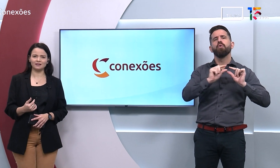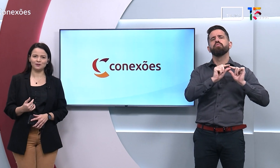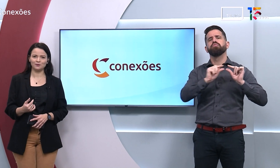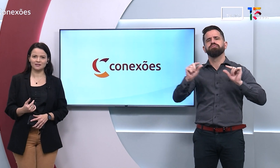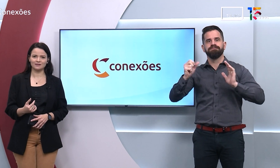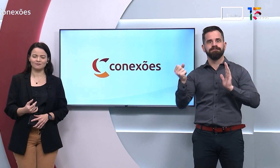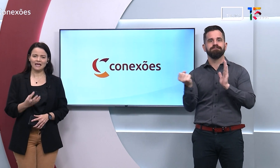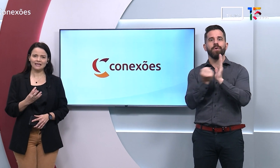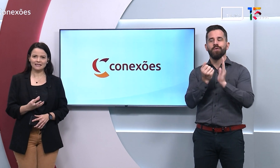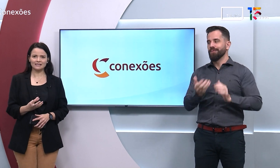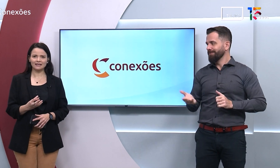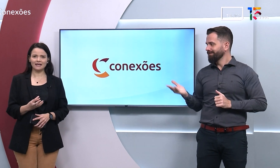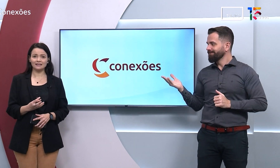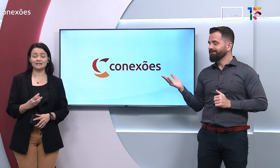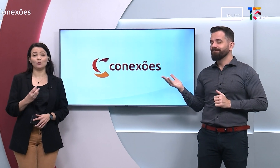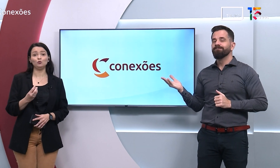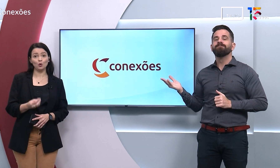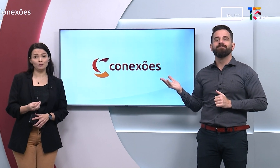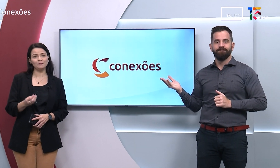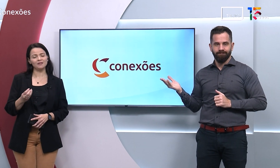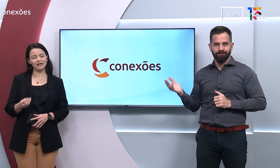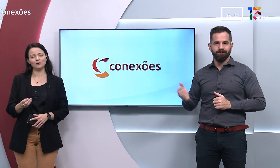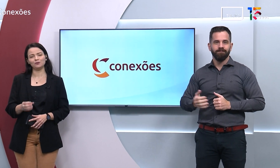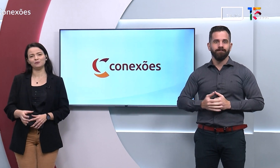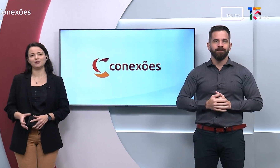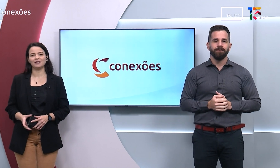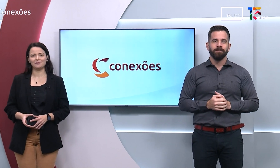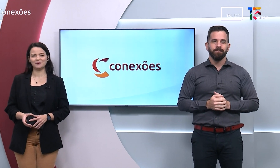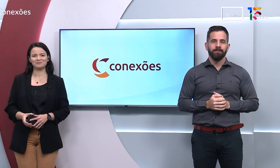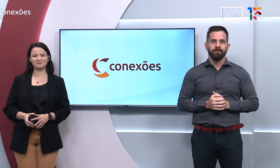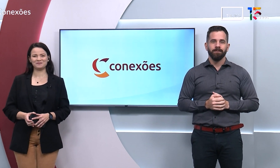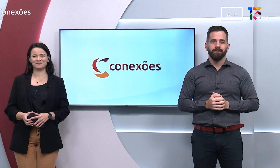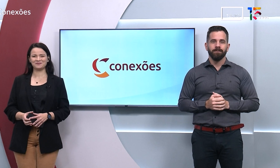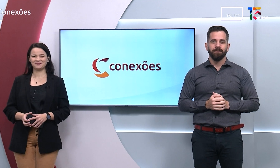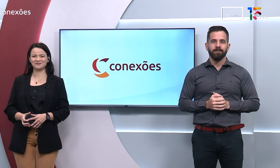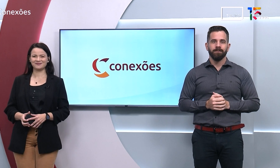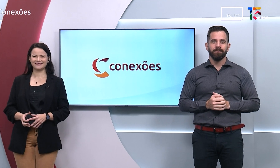dois apresentadores. Nessa tela está o nome e a logo do programa.